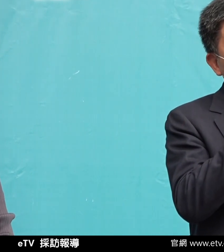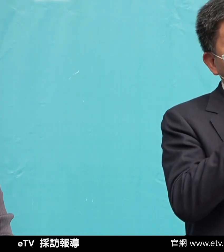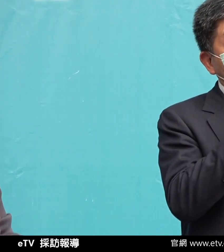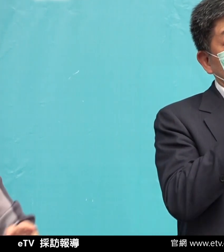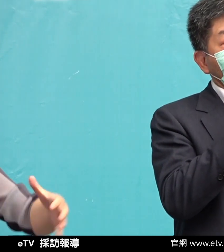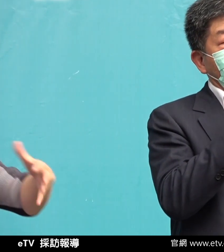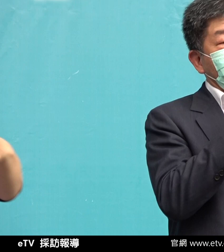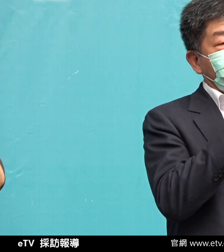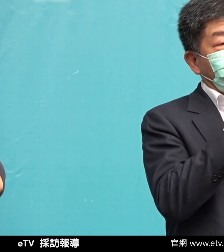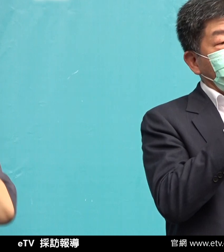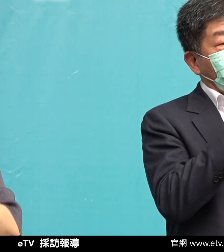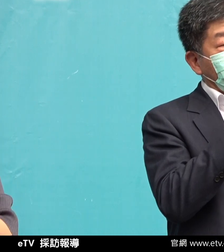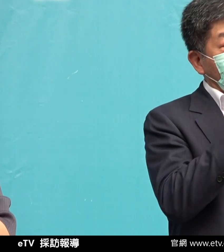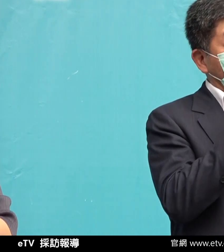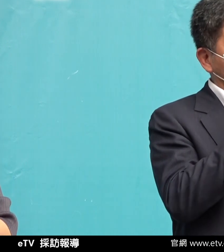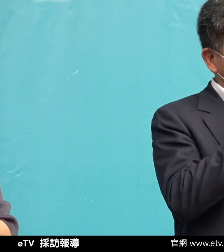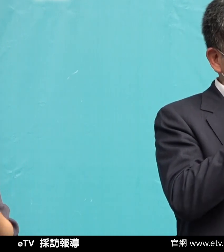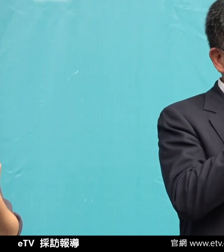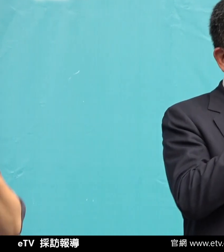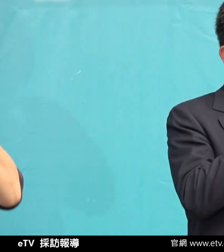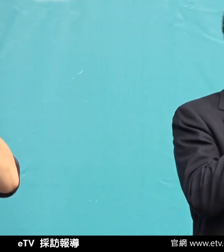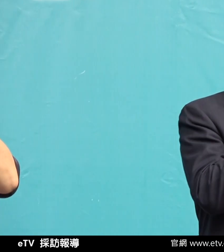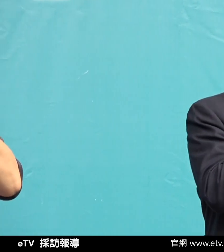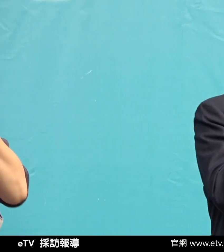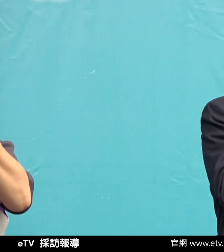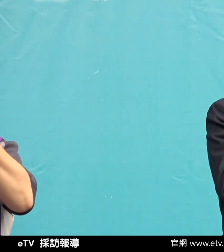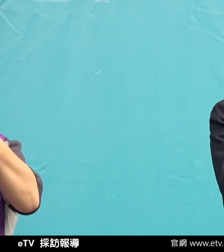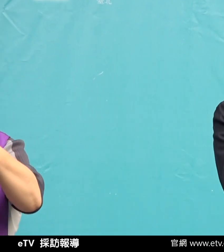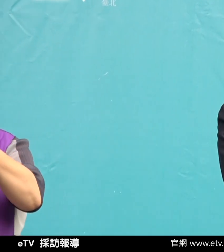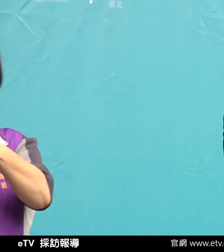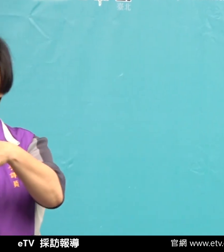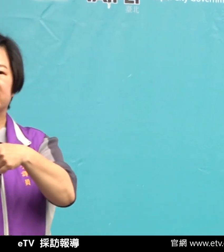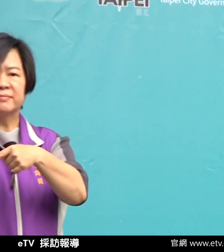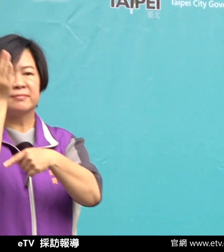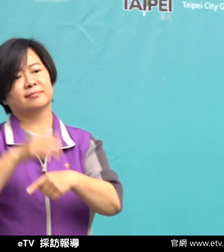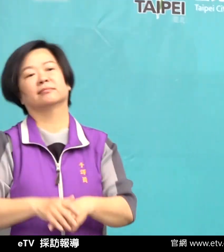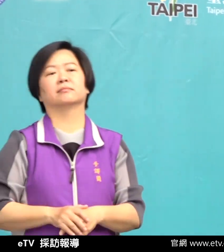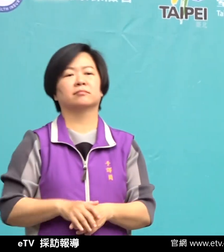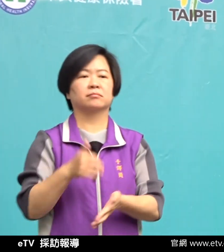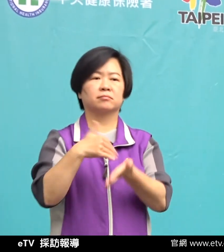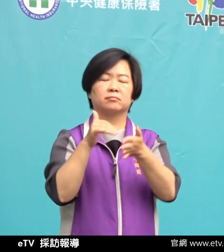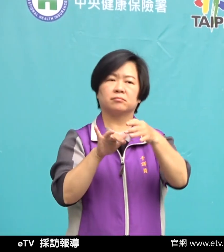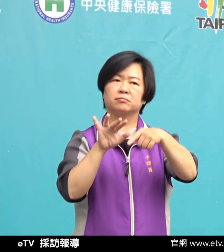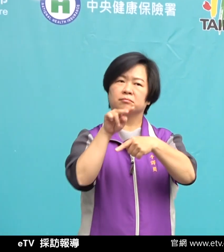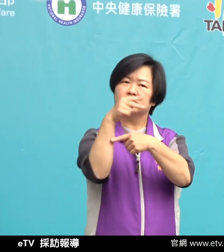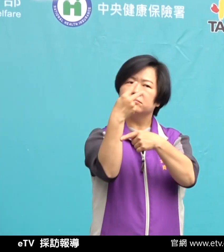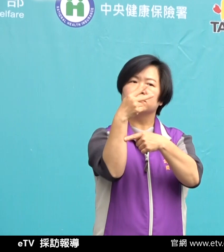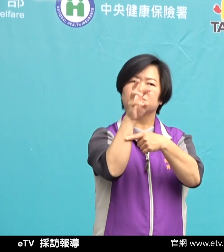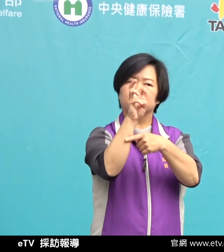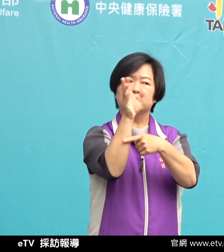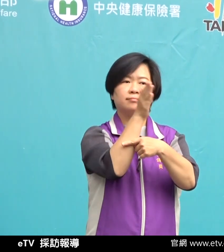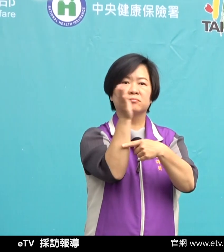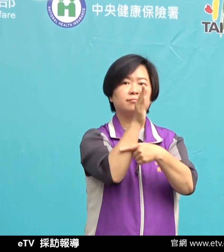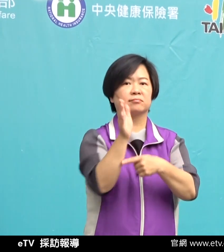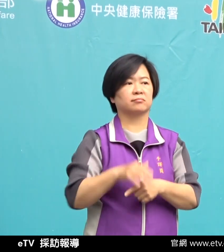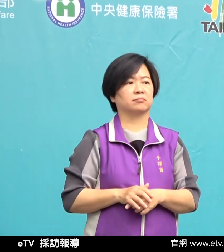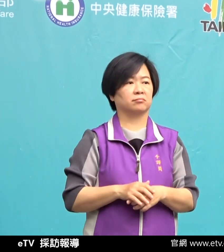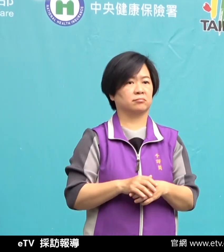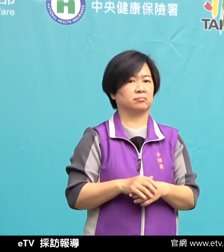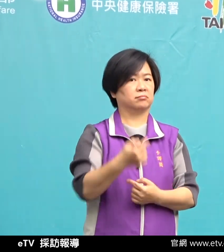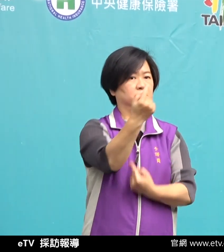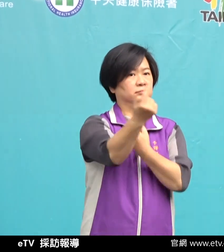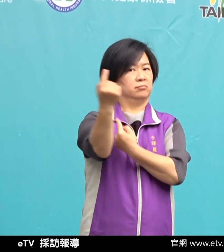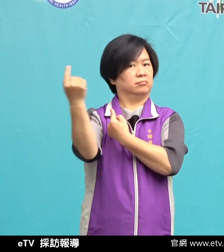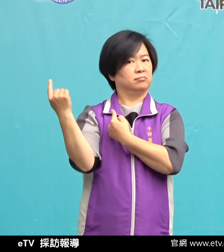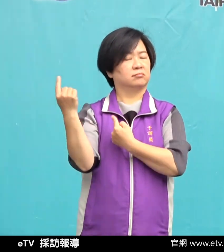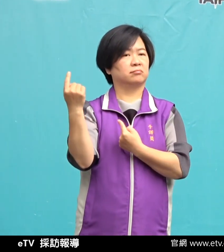界看起来是每百万人口200多，大概是230左右，所以大家可以知道说，其实世